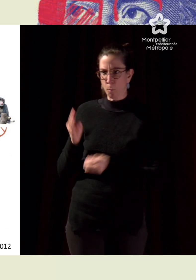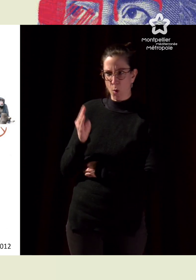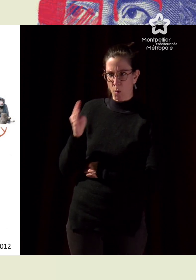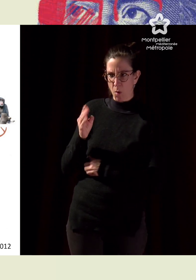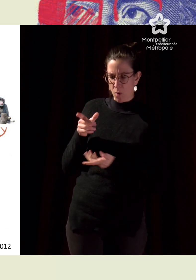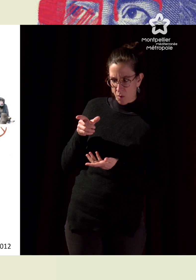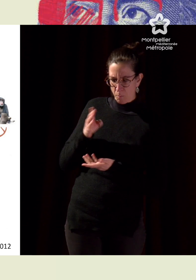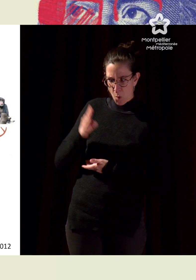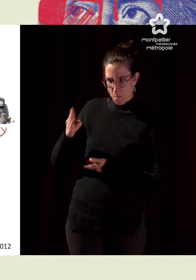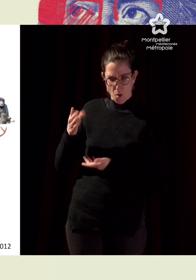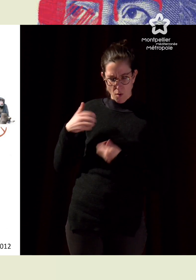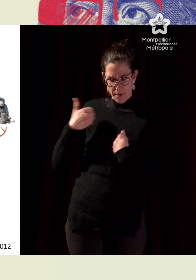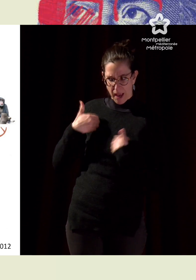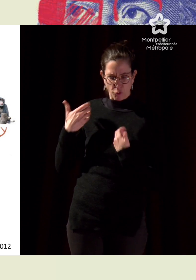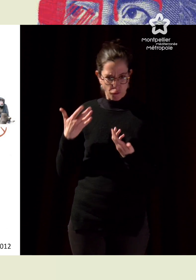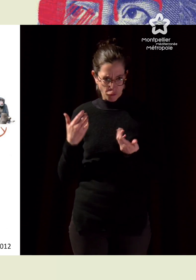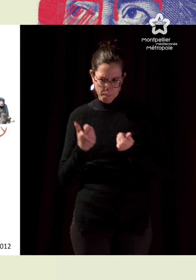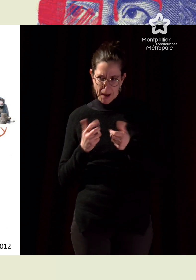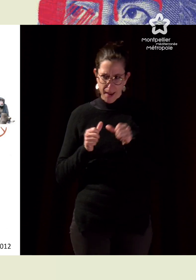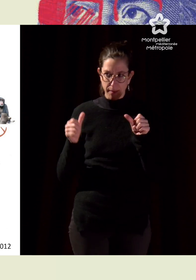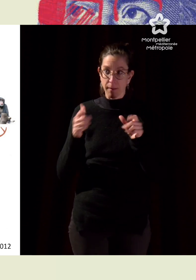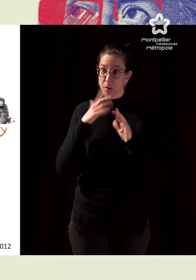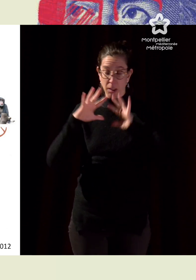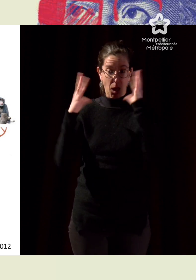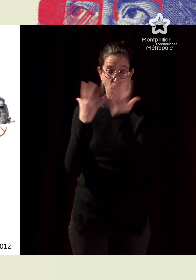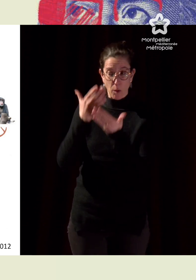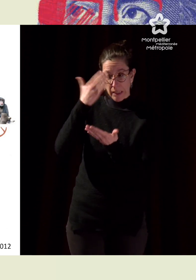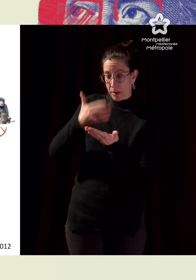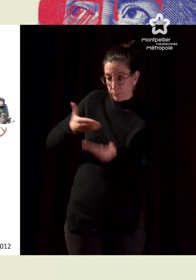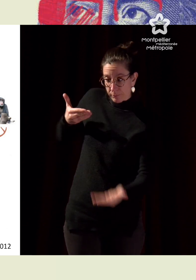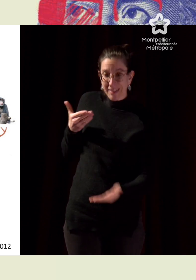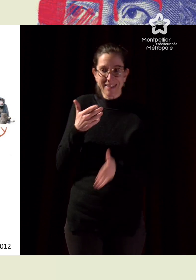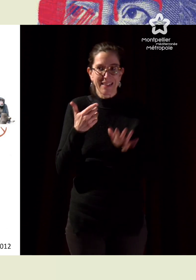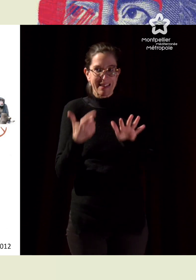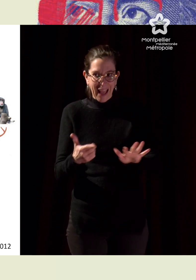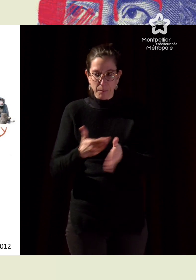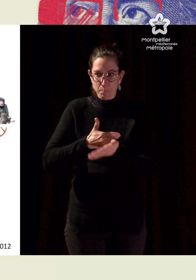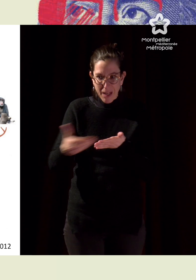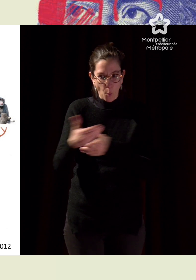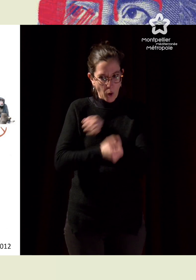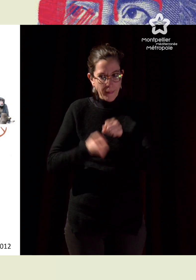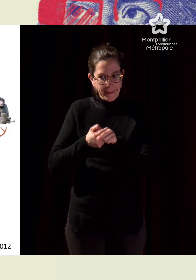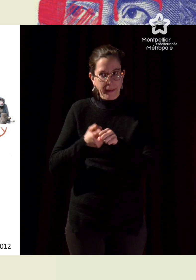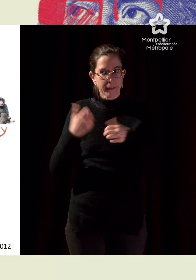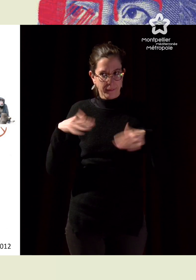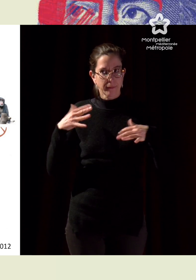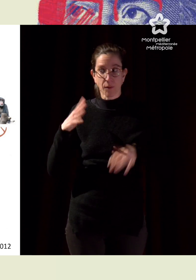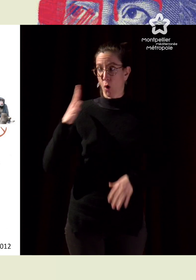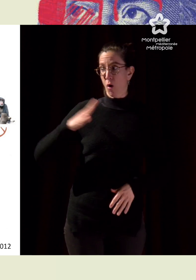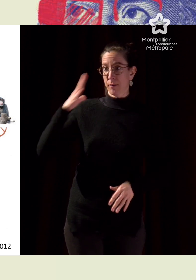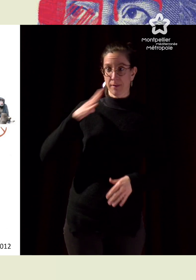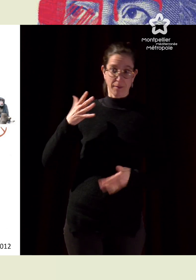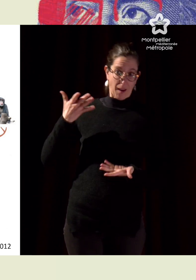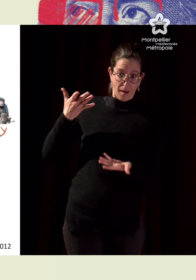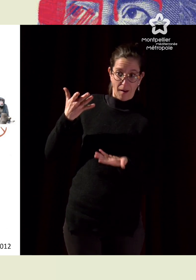actuelles sont de l'ordre de 7 millions d'années. Donc il y a 7 millions d'années, on a un ancêtre commun avec les chimpanzés bonobos. Et